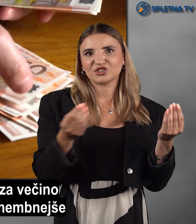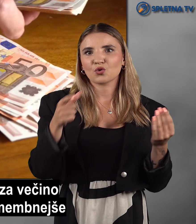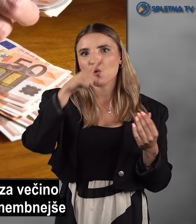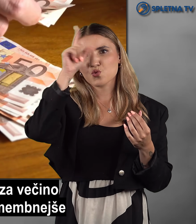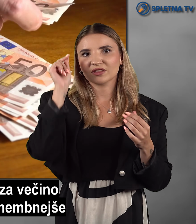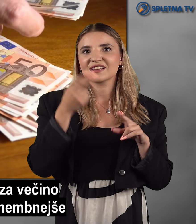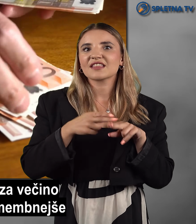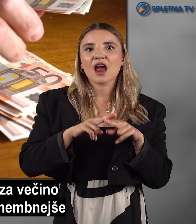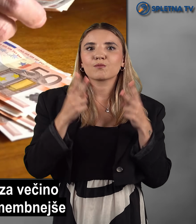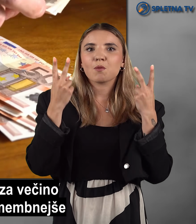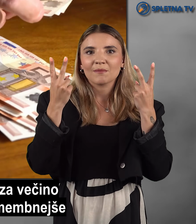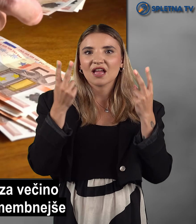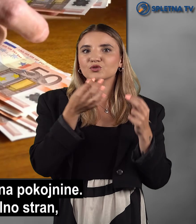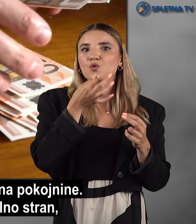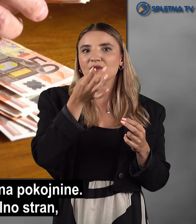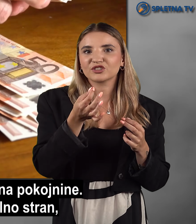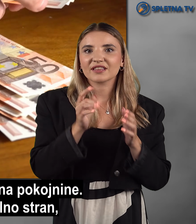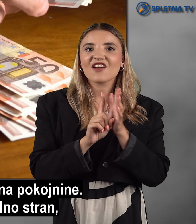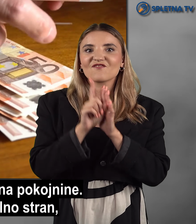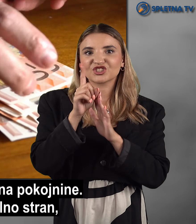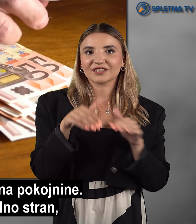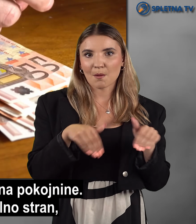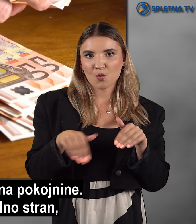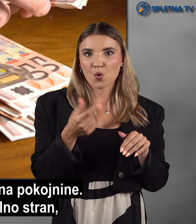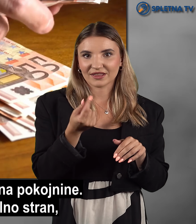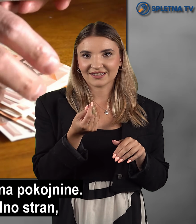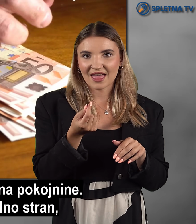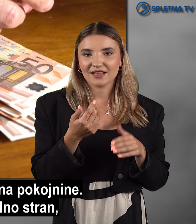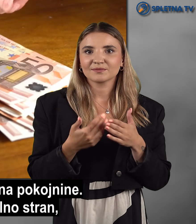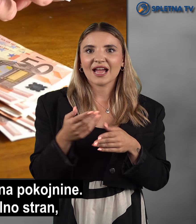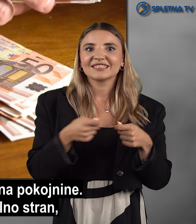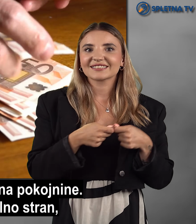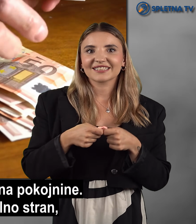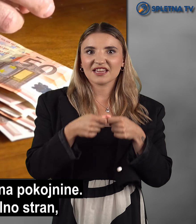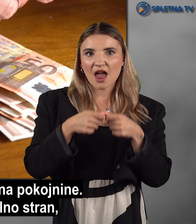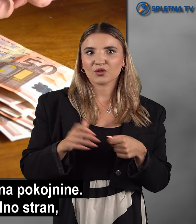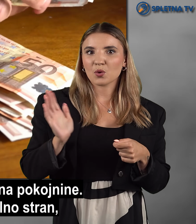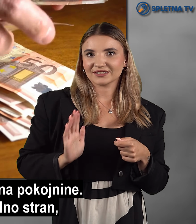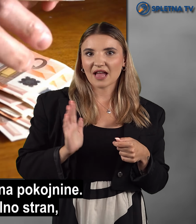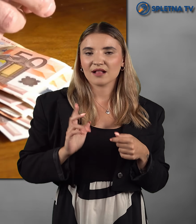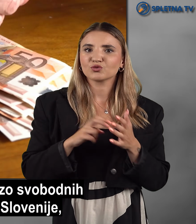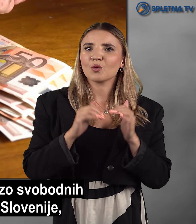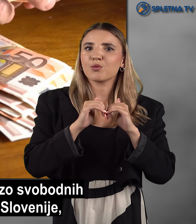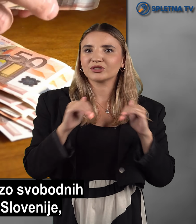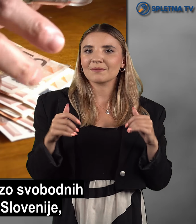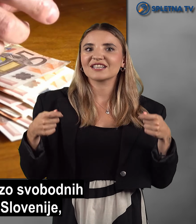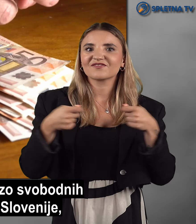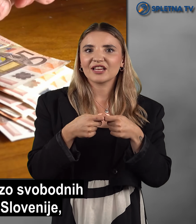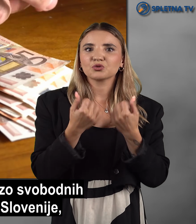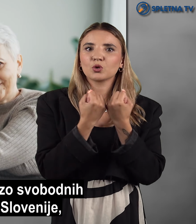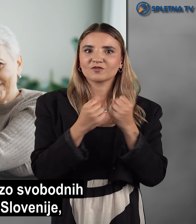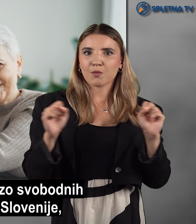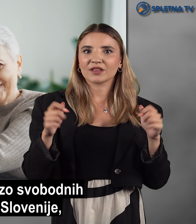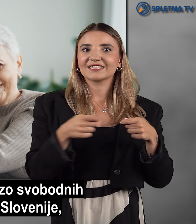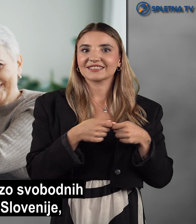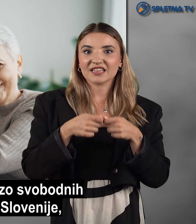Seveda je za večino ljudi najpomembnejše vprašanje višina pokojnine. Za sindikalno stran, predvsem